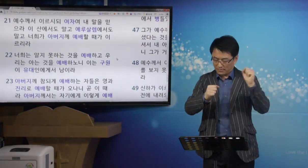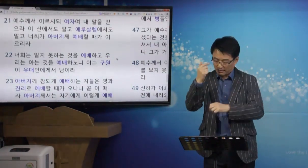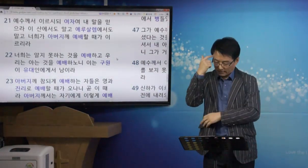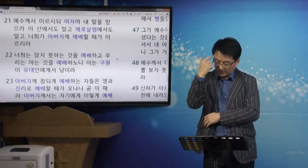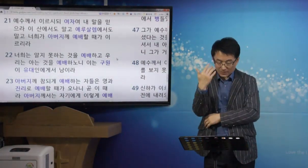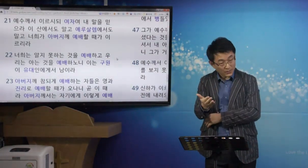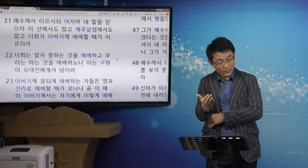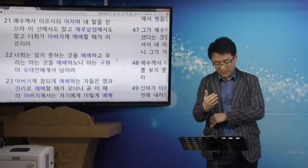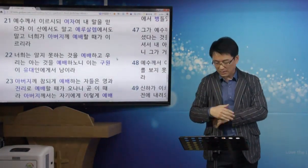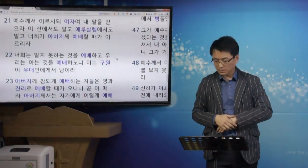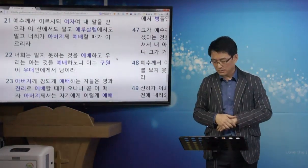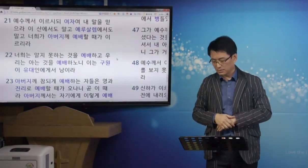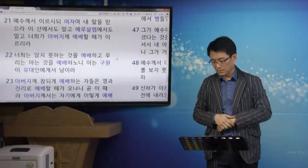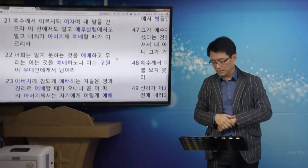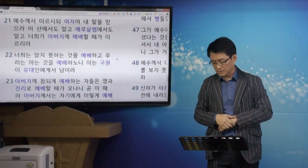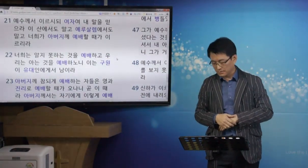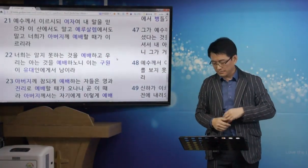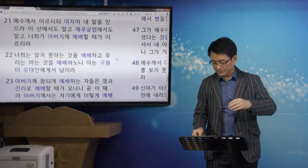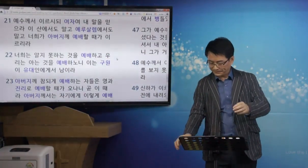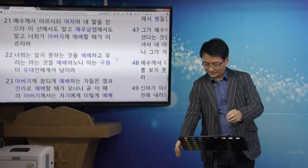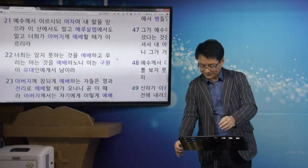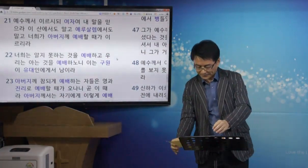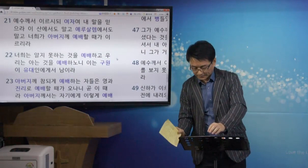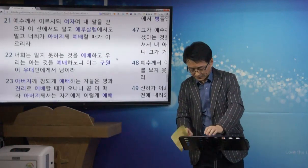나라가 점령했는가 볼 수가 있습니다.